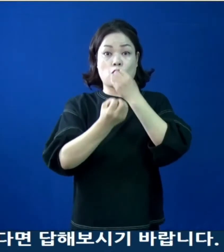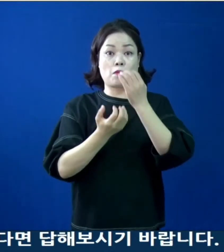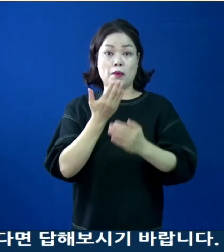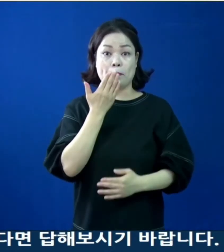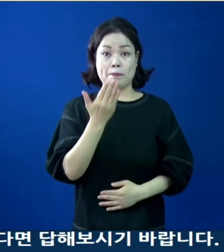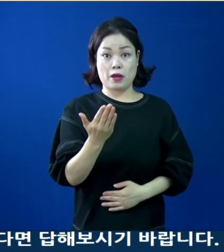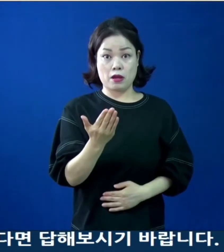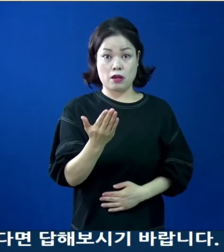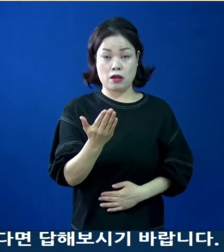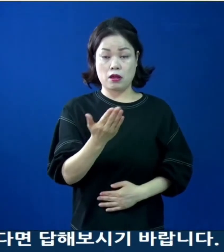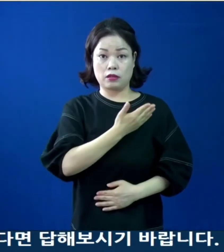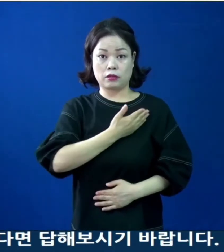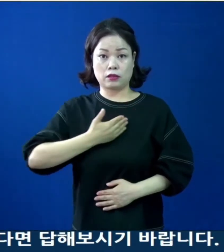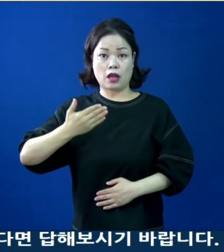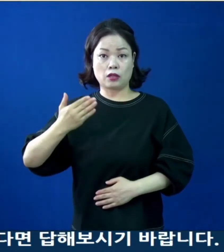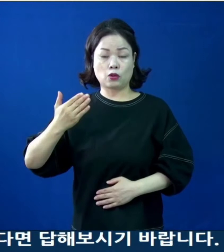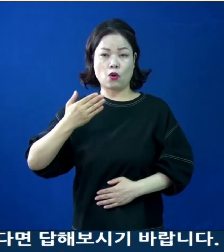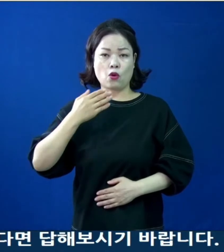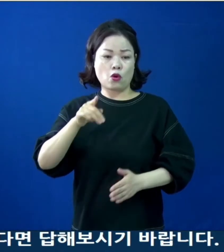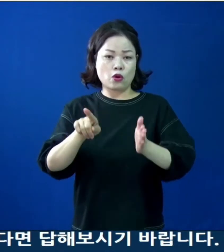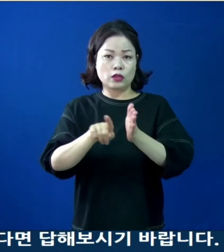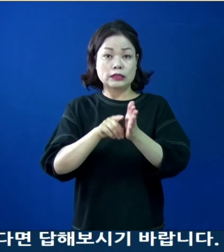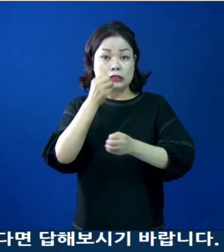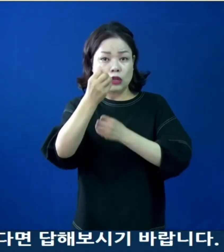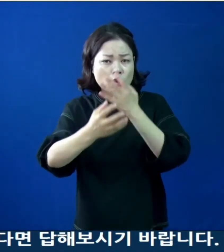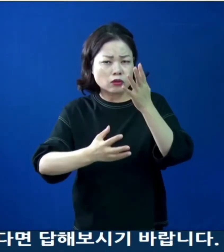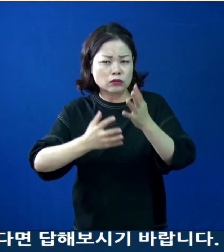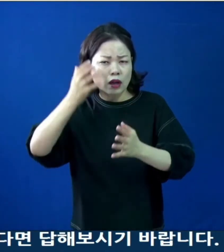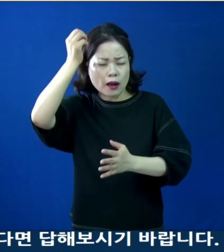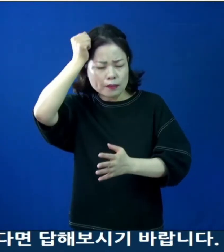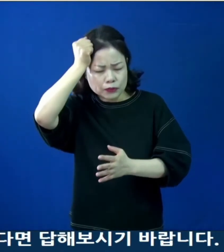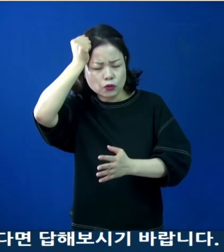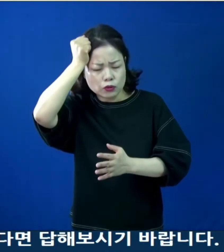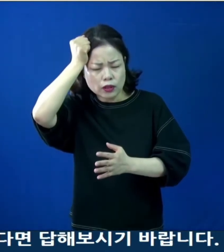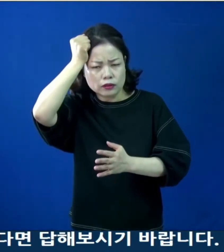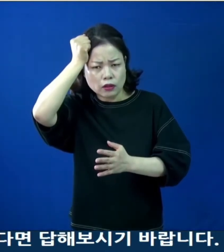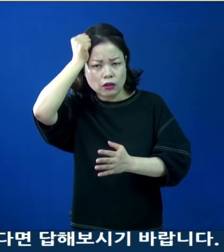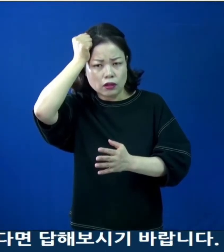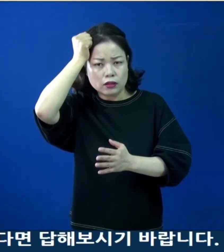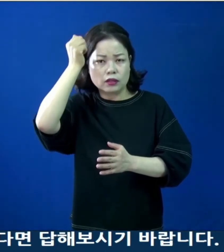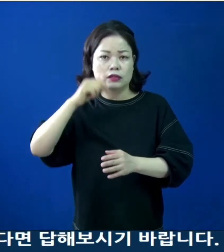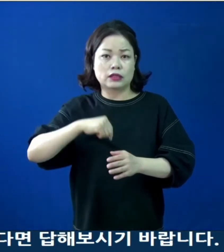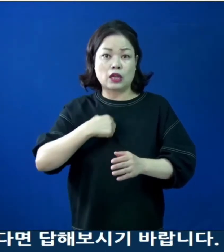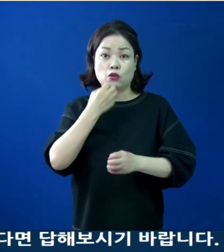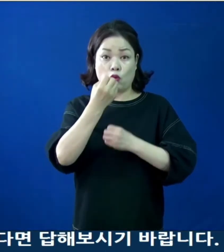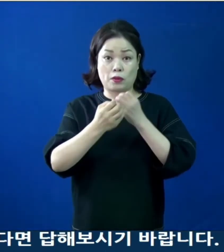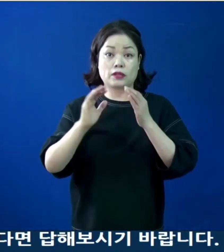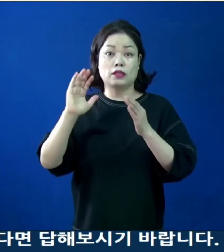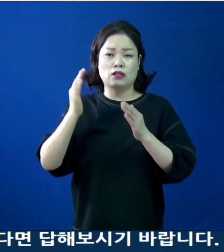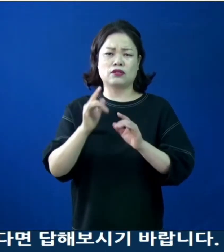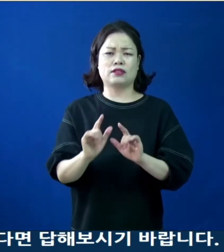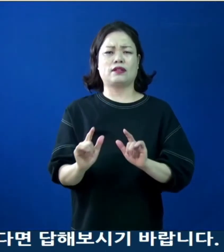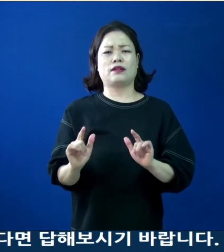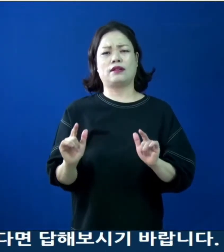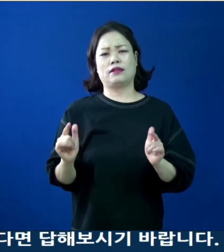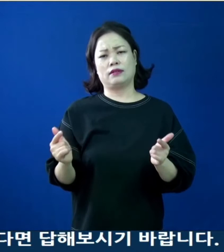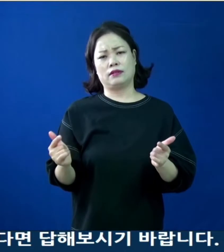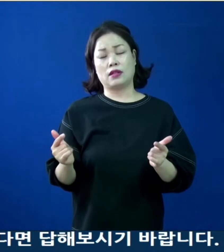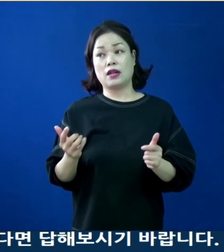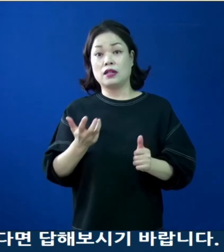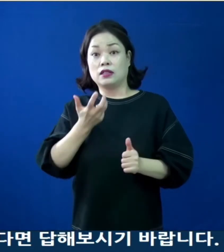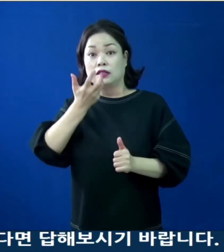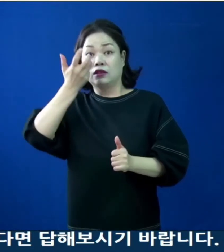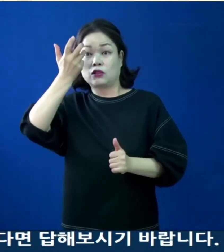있습니다. 사도신경을 외워서 암기하고 암송해서 그것이 자기의 고백이 될 수 있는 것이 아니라